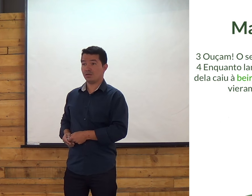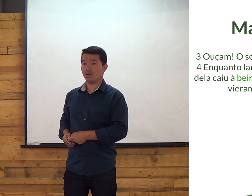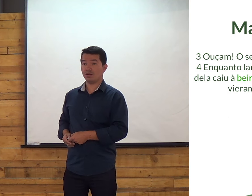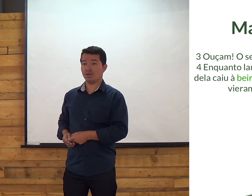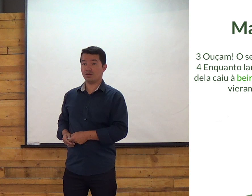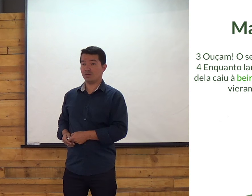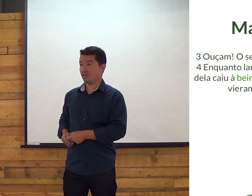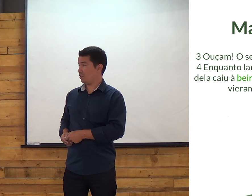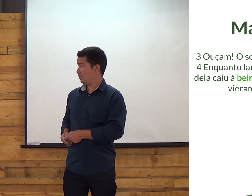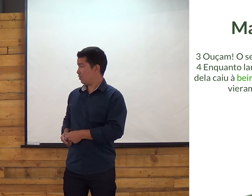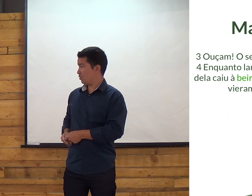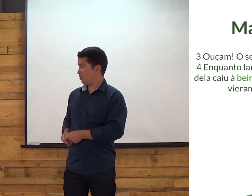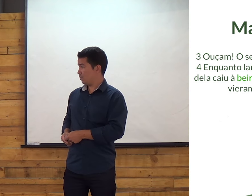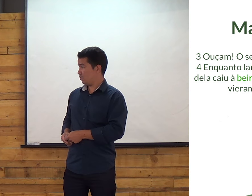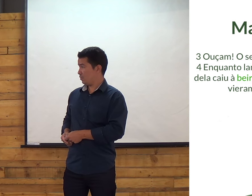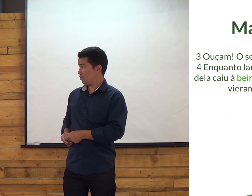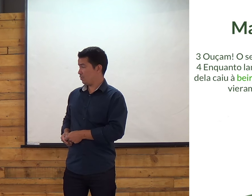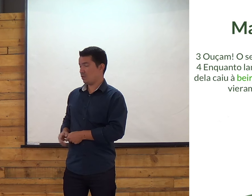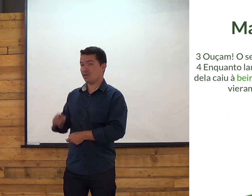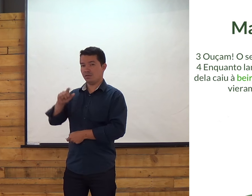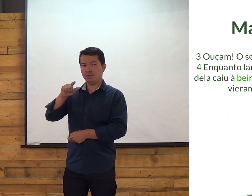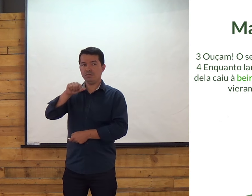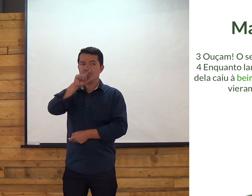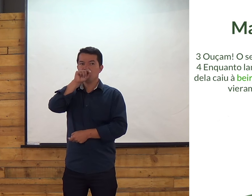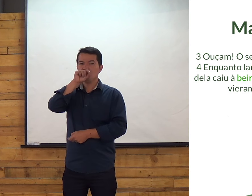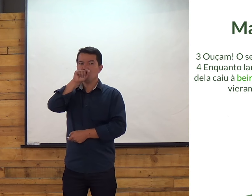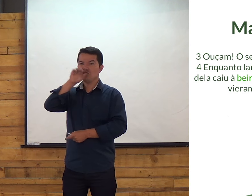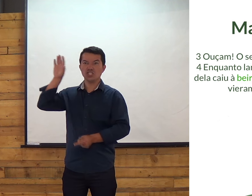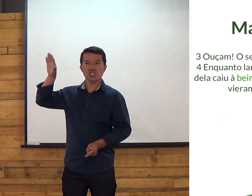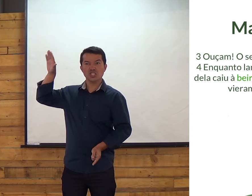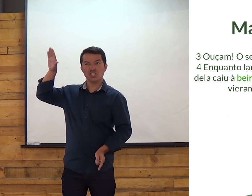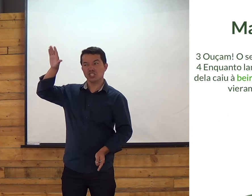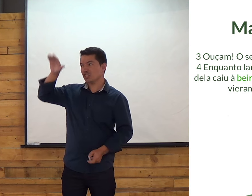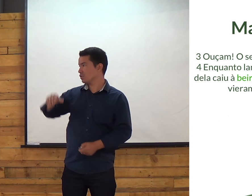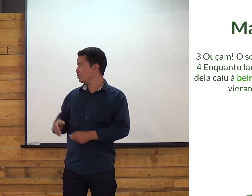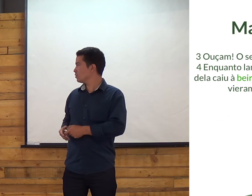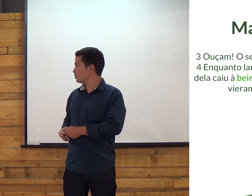E as aves vieram. Então as aves